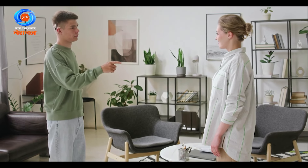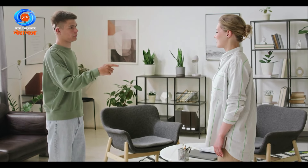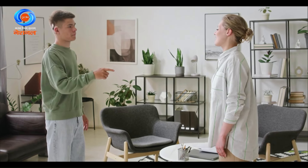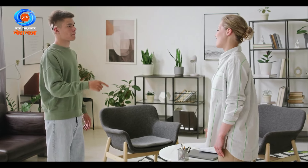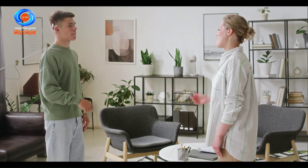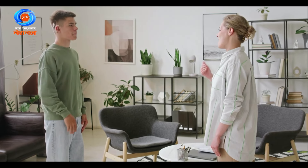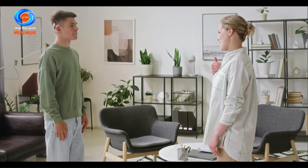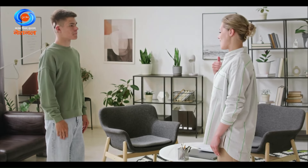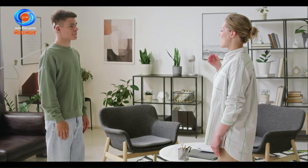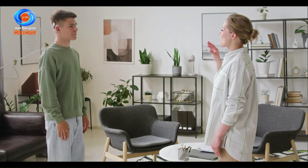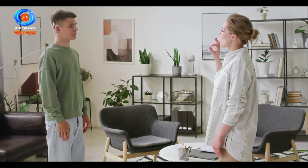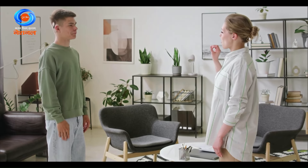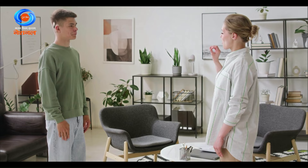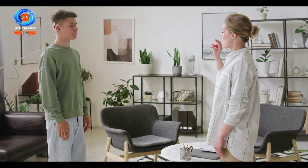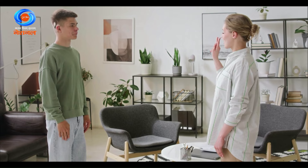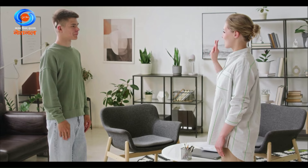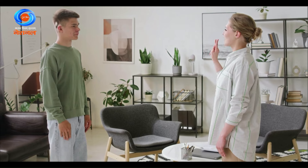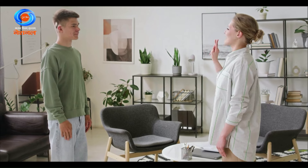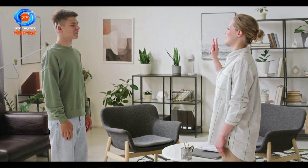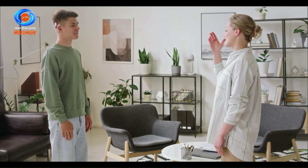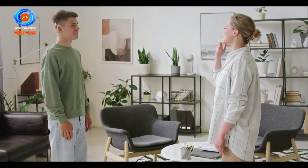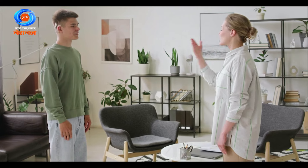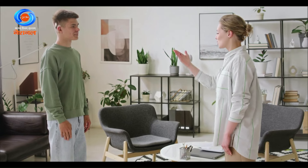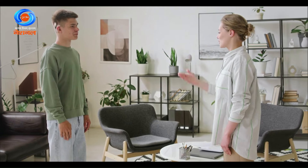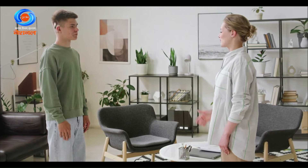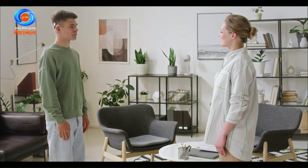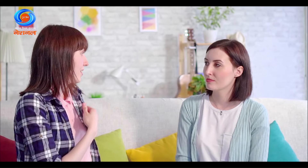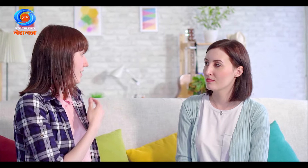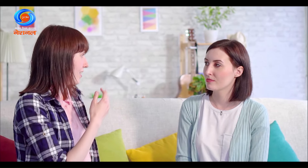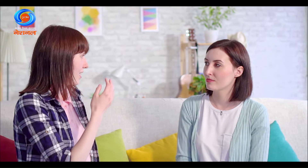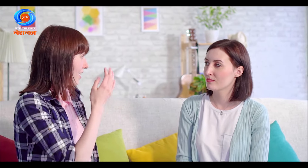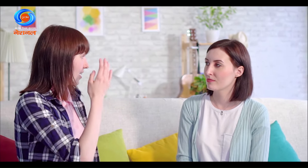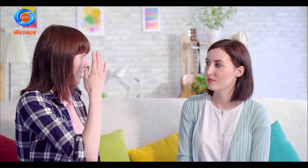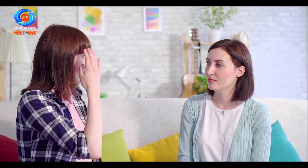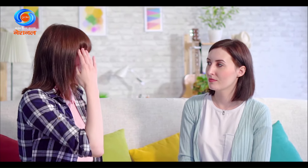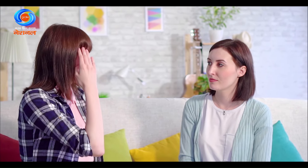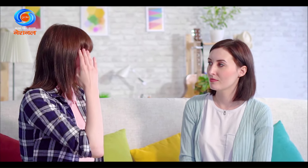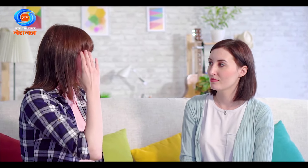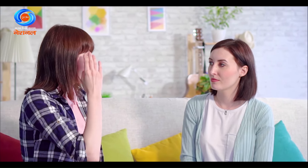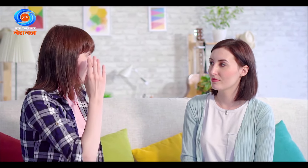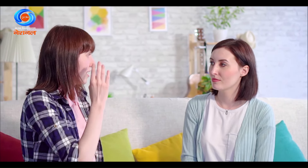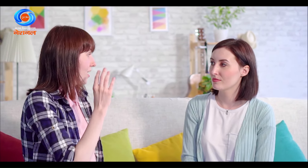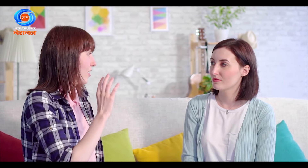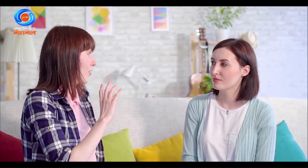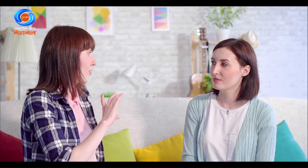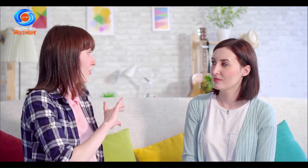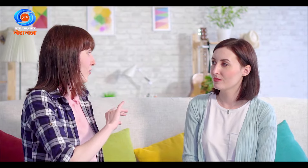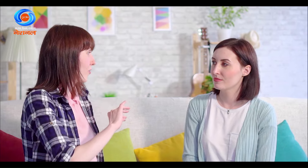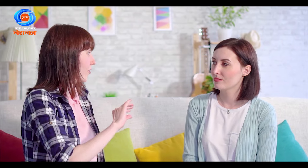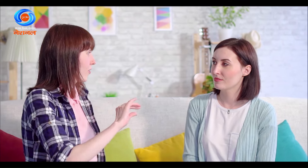भाषा है। आइए इस अंतर्राष्ट्रीय सांकेतिक भाषा दिवस पर हम ये संकल्प लें कि हम भी सांकेतिक भाषा को